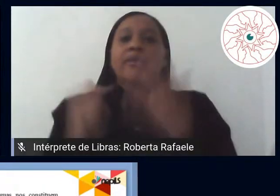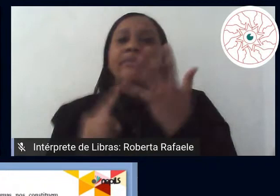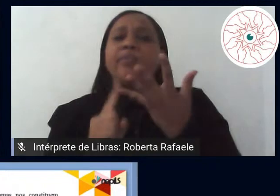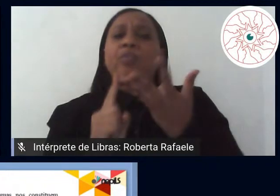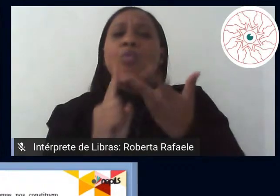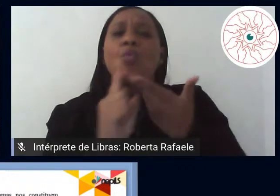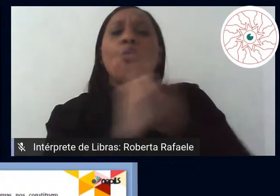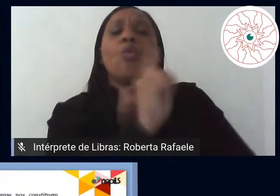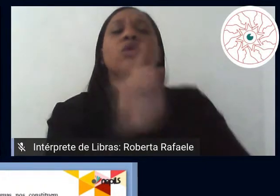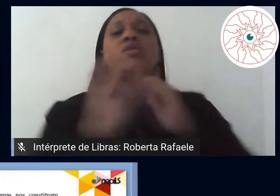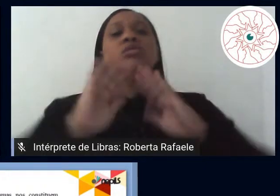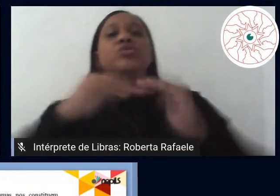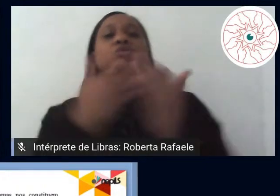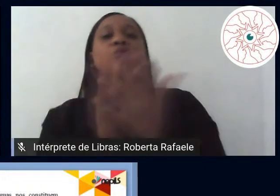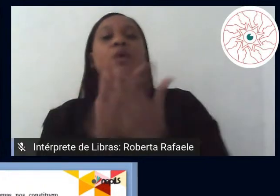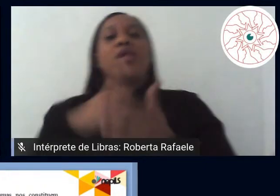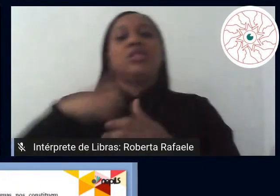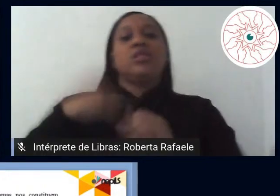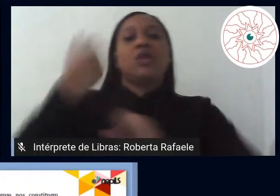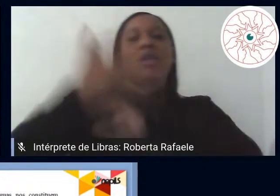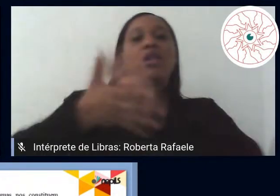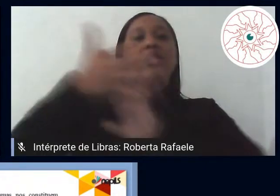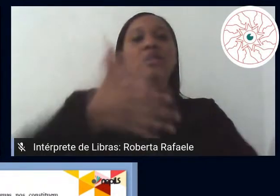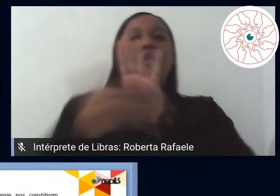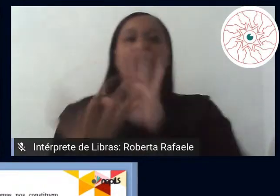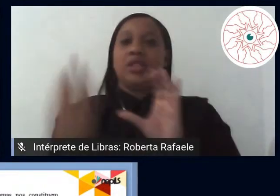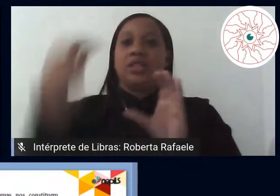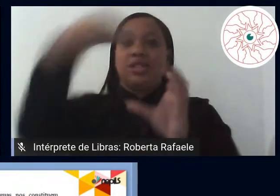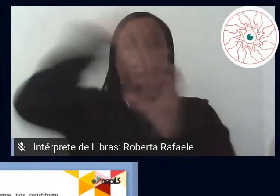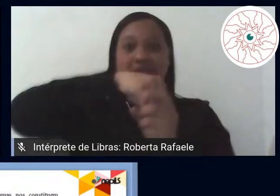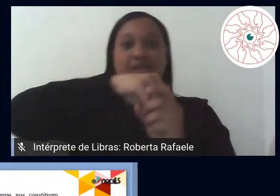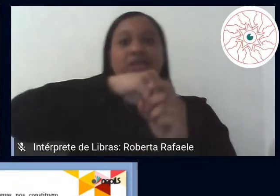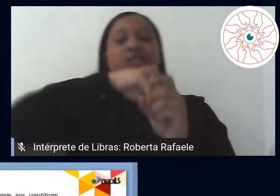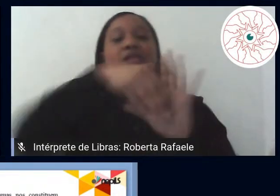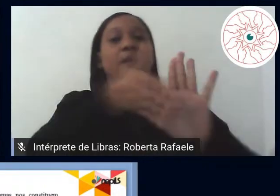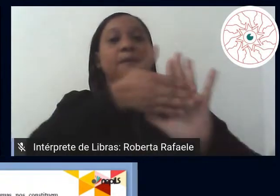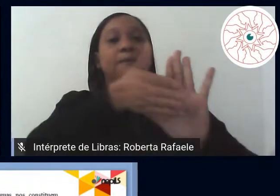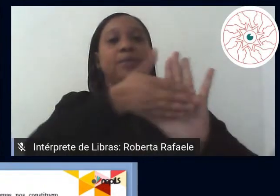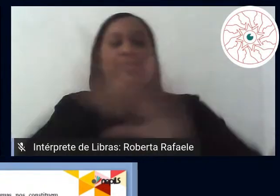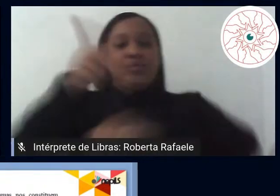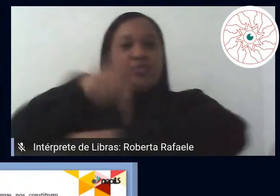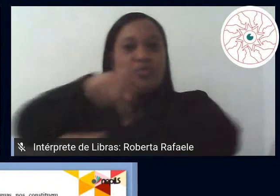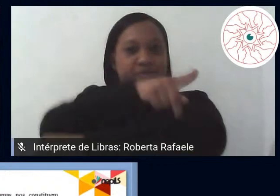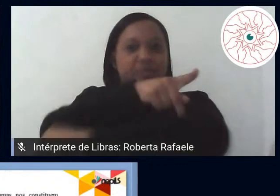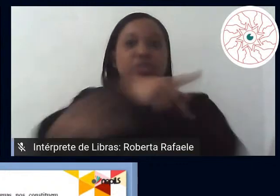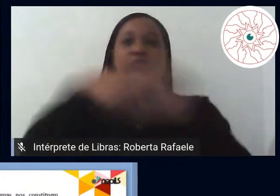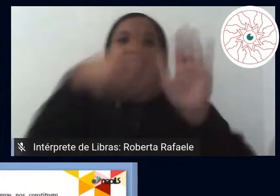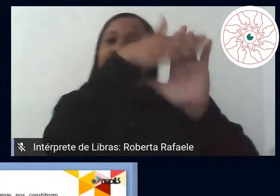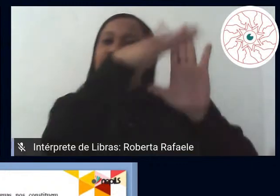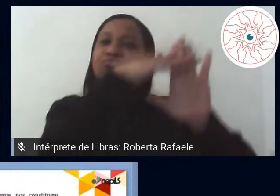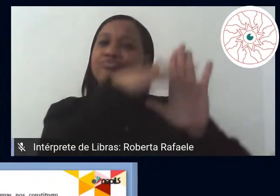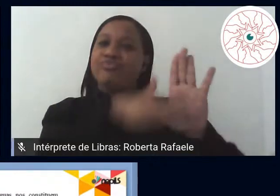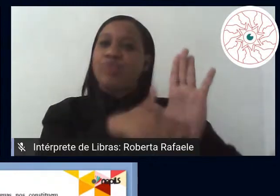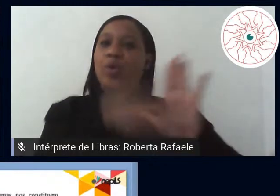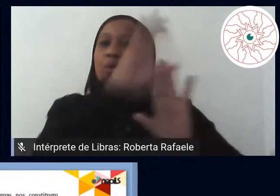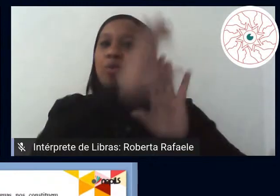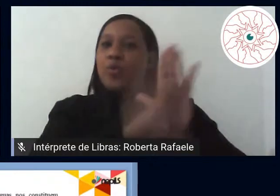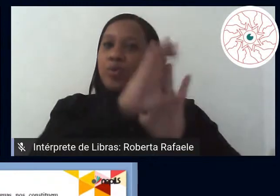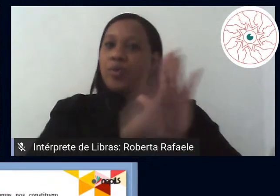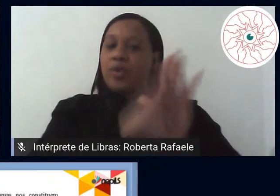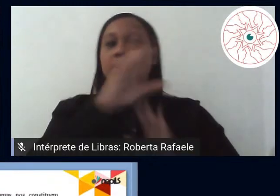quantas escolas tem Libras no currículo, tá? Eh, a gente tem profissionais anualmente sendo formados no curso de